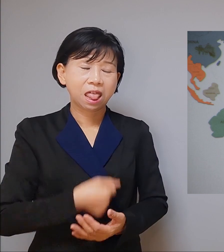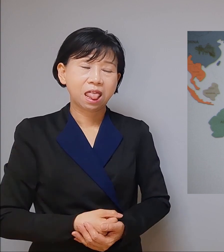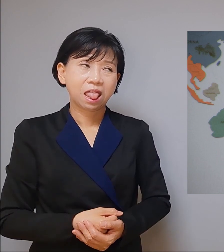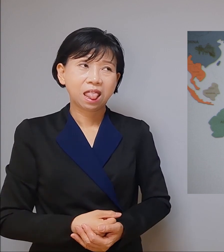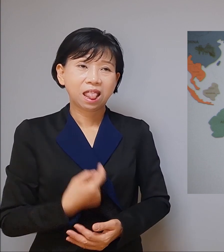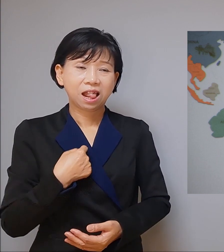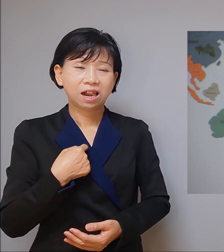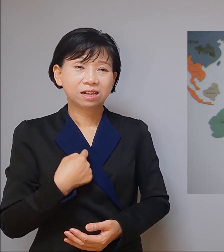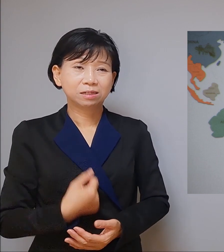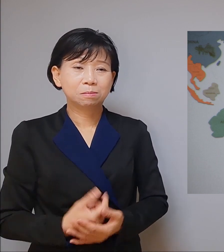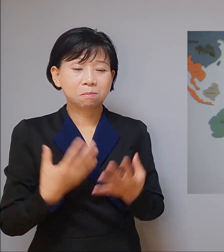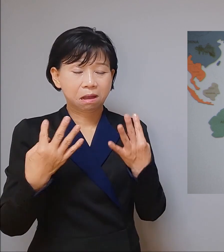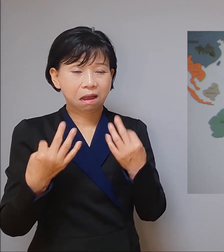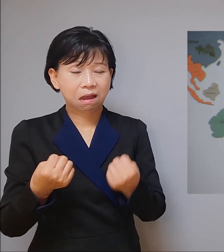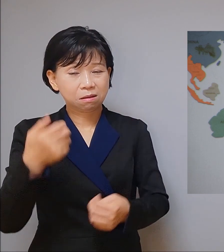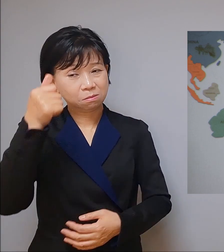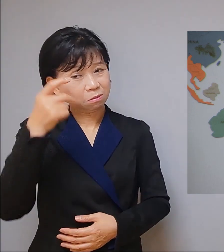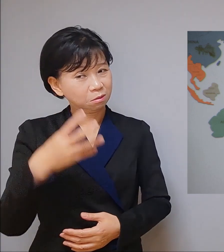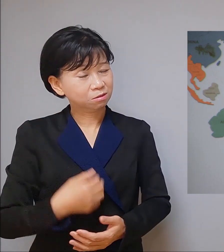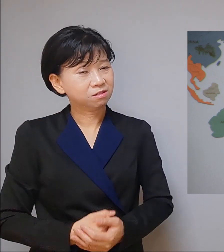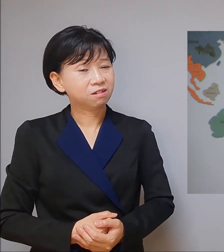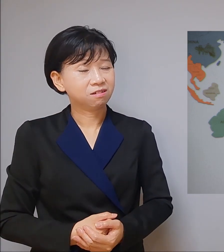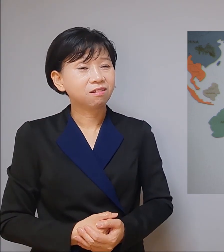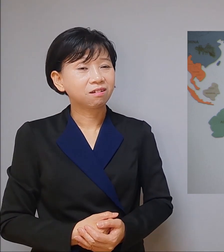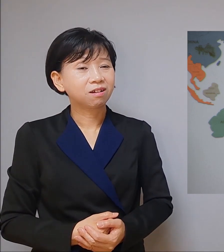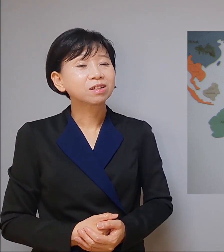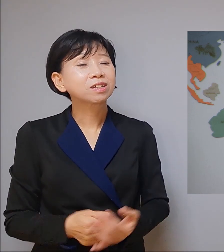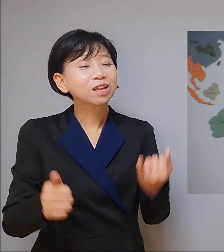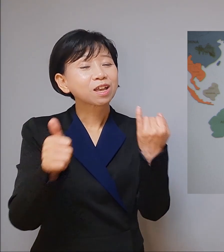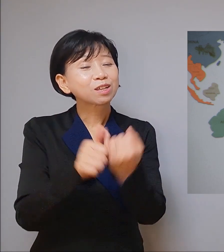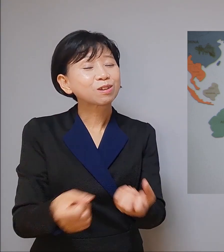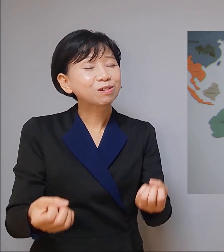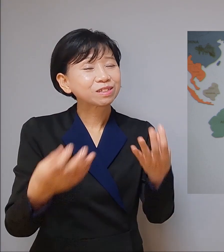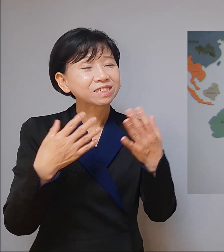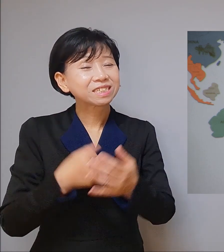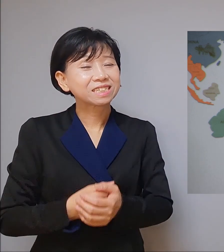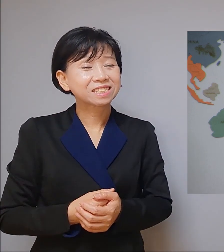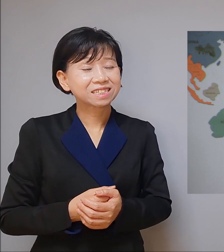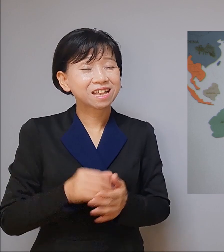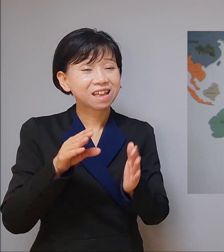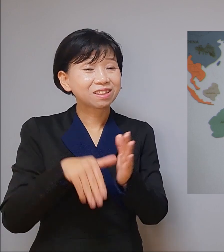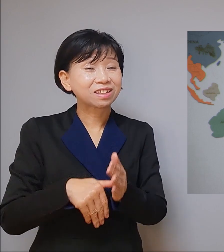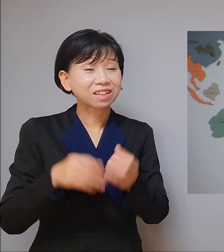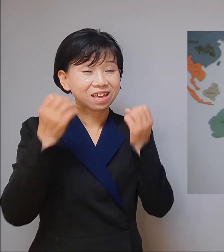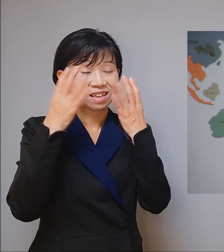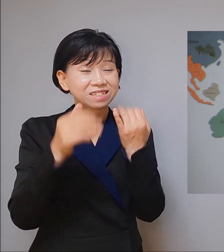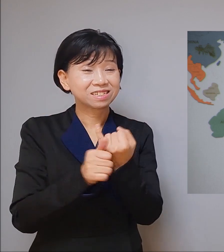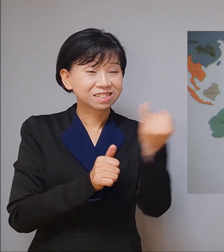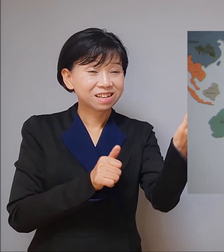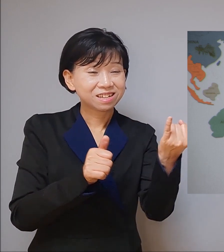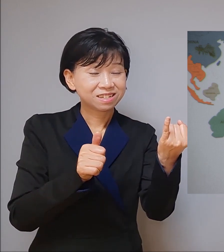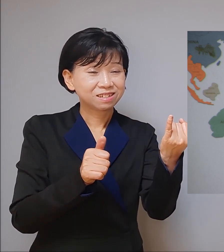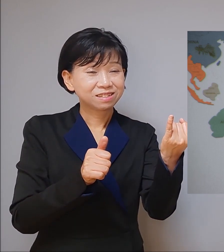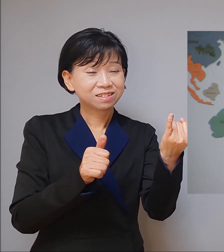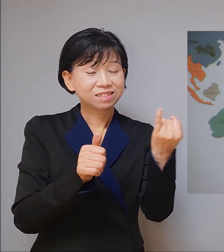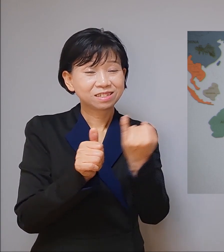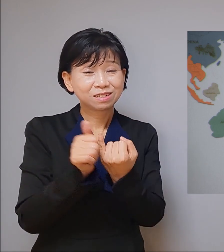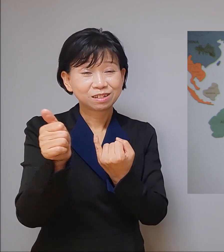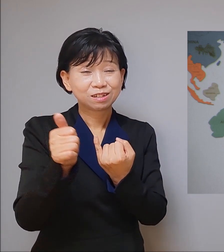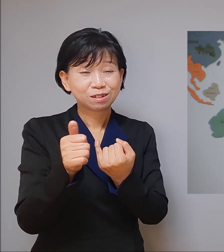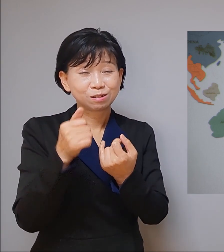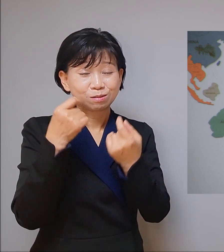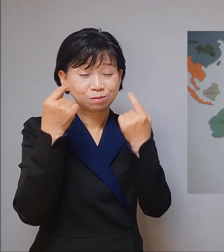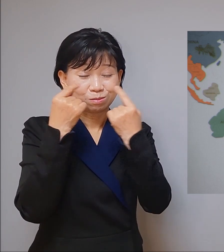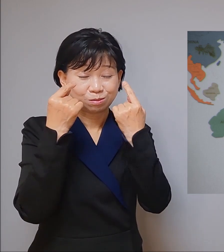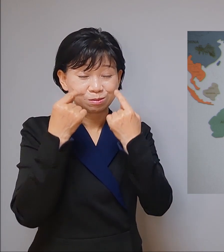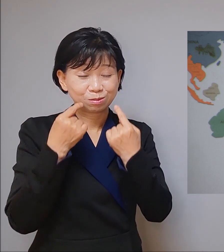때보다도 상기되어 있습니다. 그때 흘리는 눈물은 어떤 눈물? 기쁨의 눈물, 감사의 눈물이겠죠. 두 사람은 주례